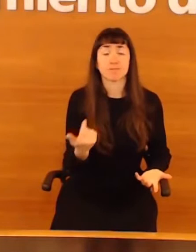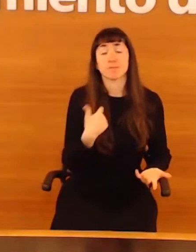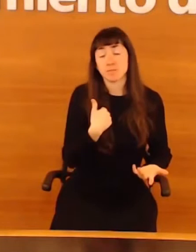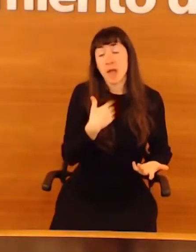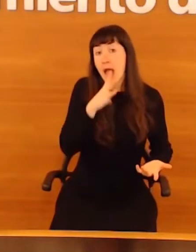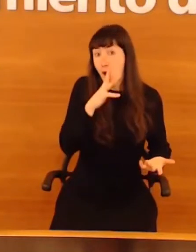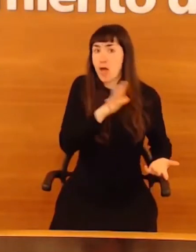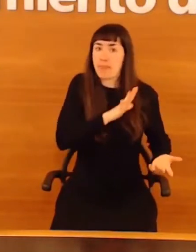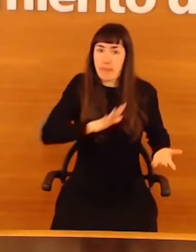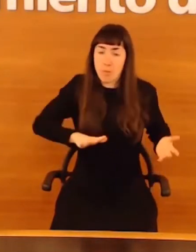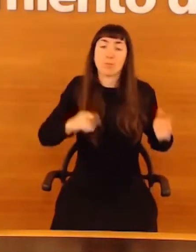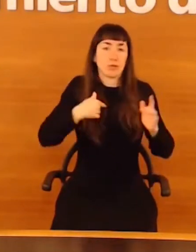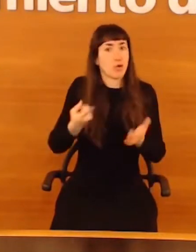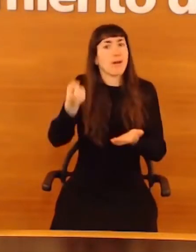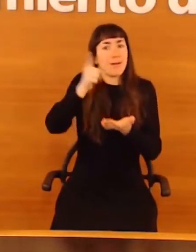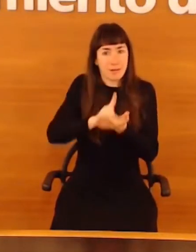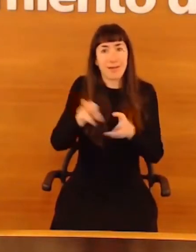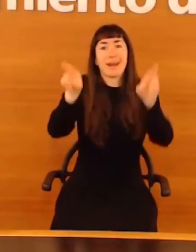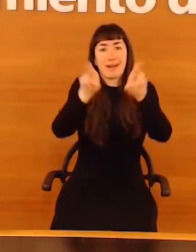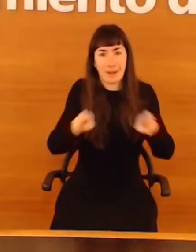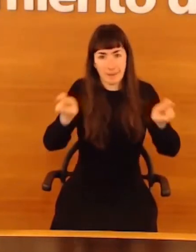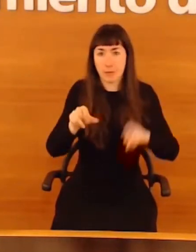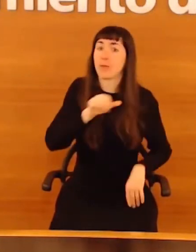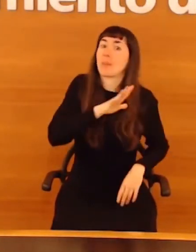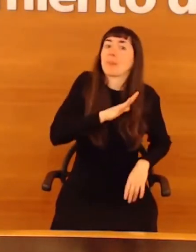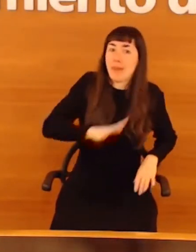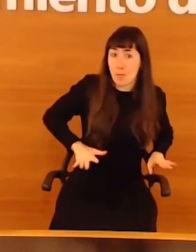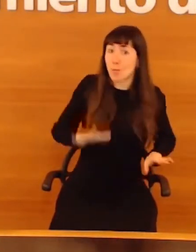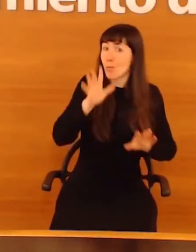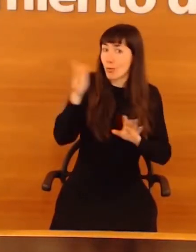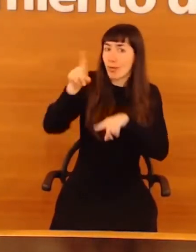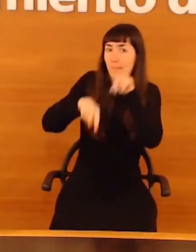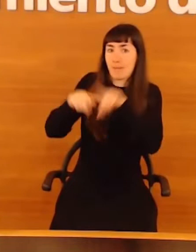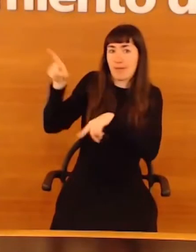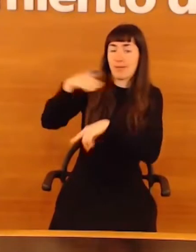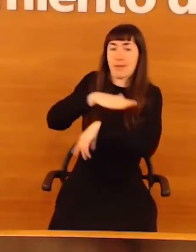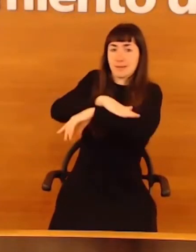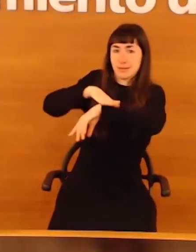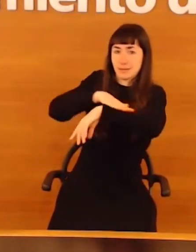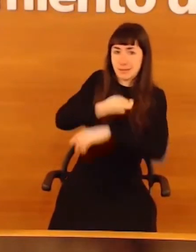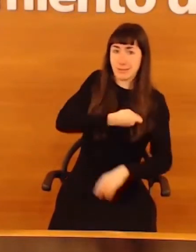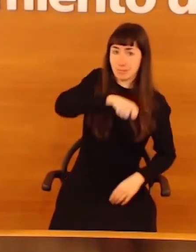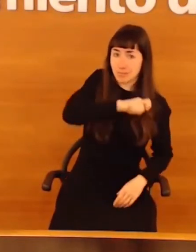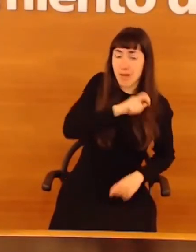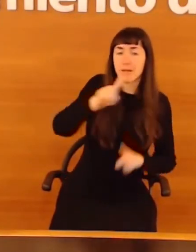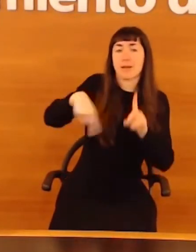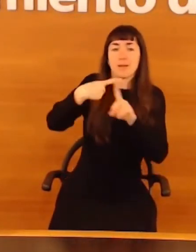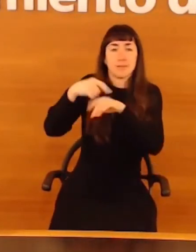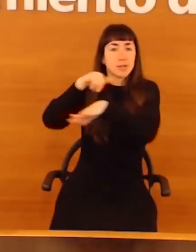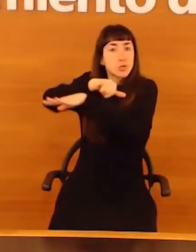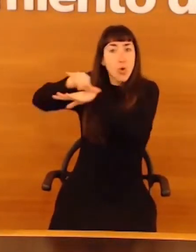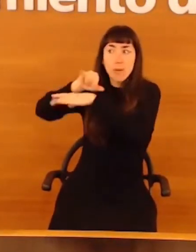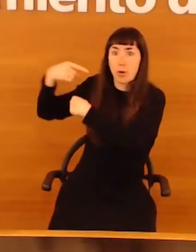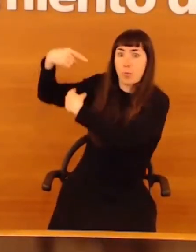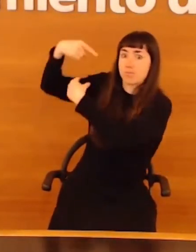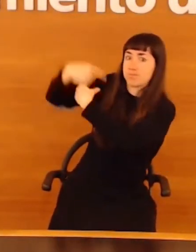la información es puntual y supeditada a las instrucciones que nos llegue tanto desde el Gobierno autonómico como de los diferentes